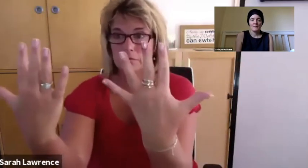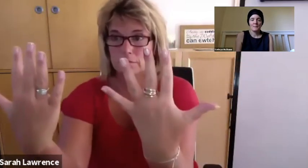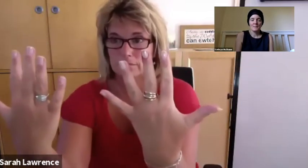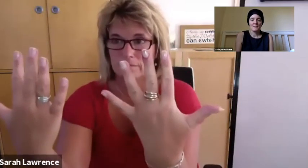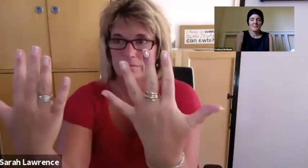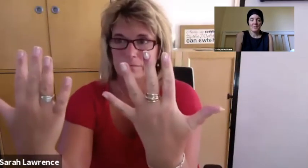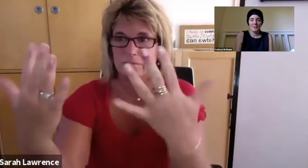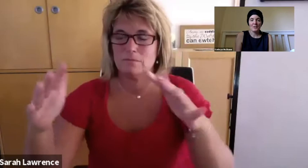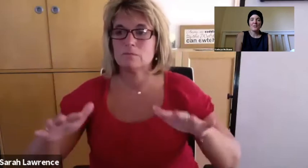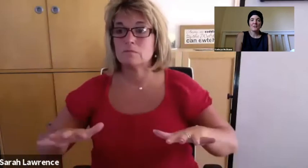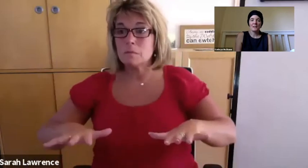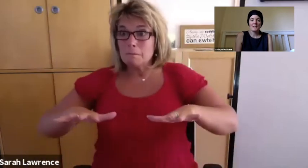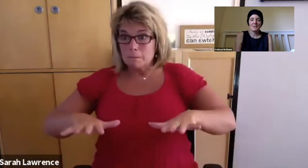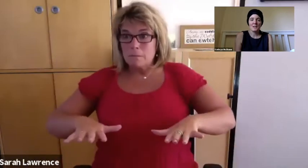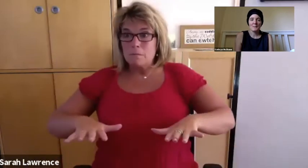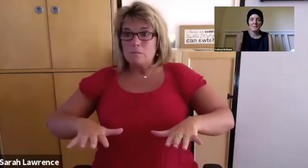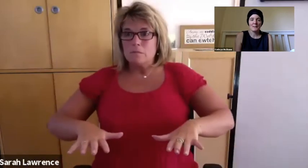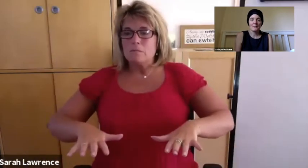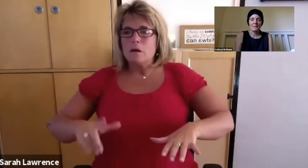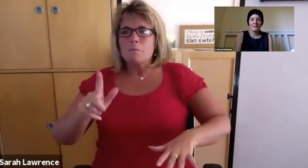dyn ni'n defnyddio'r siap glaw fel hyn,